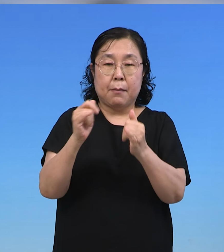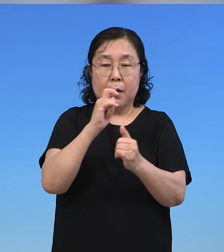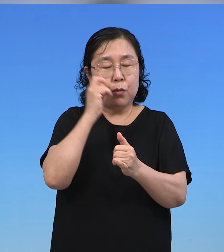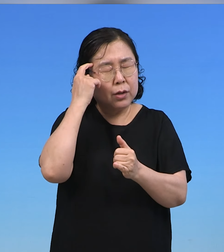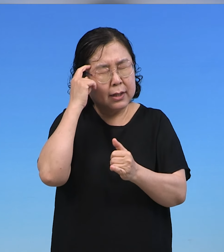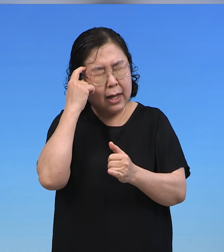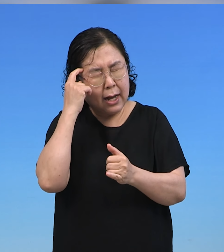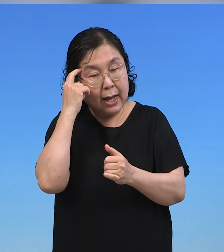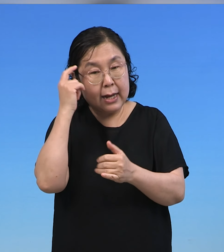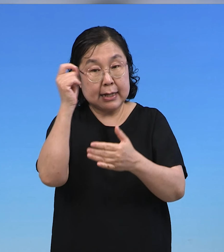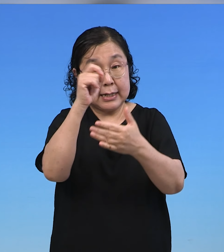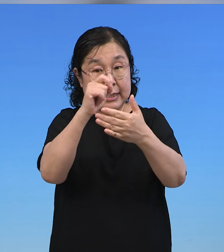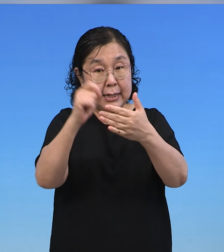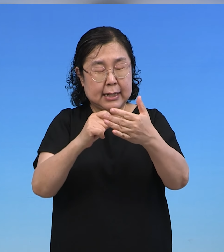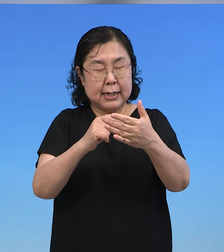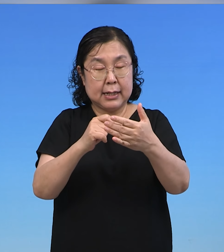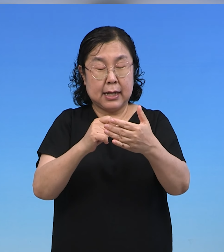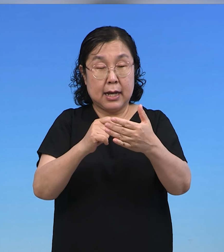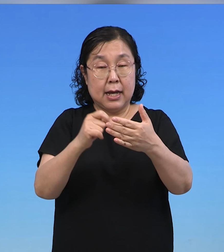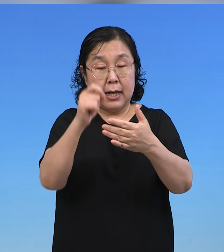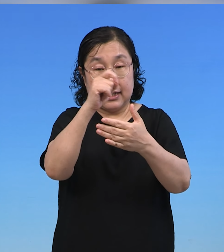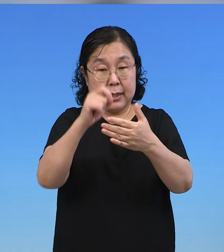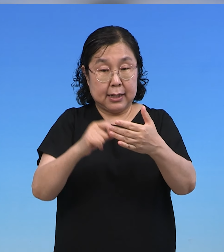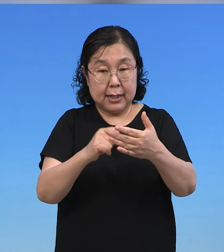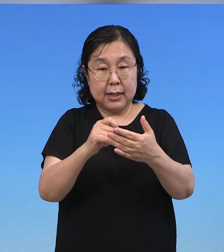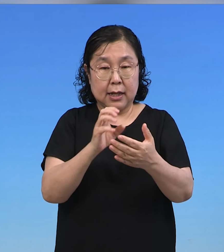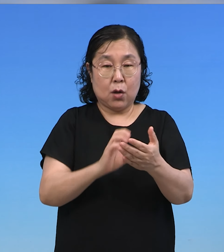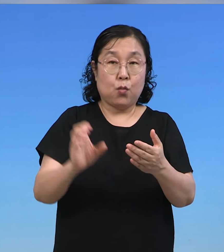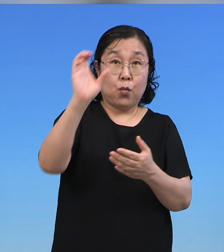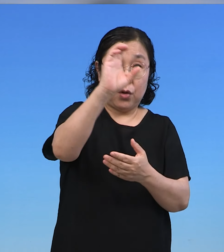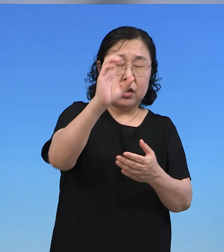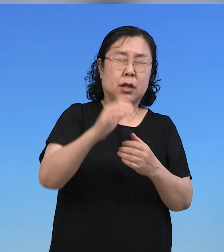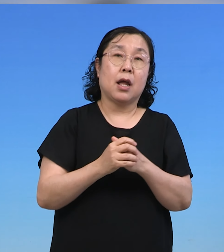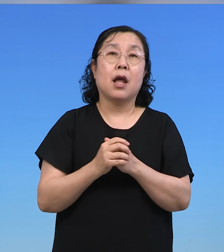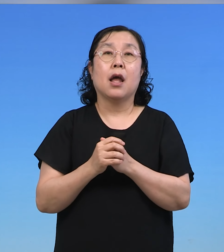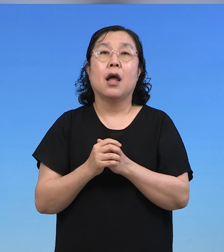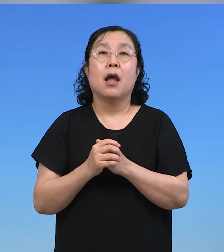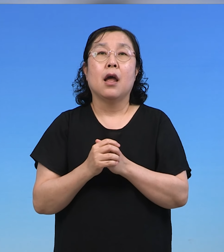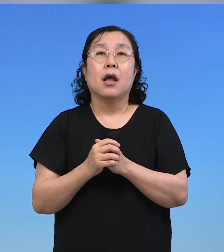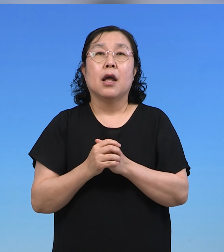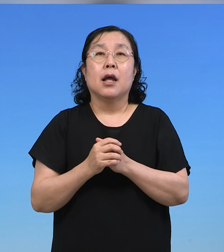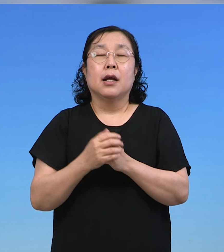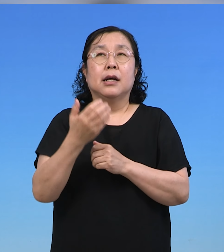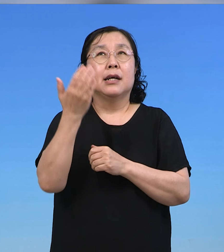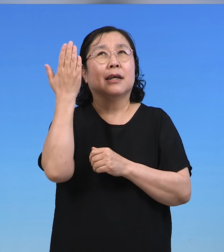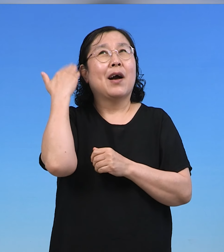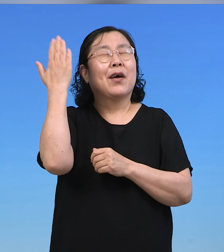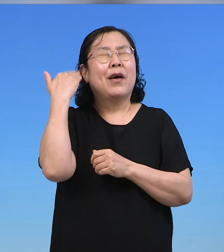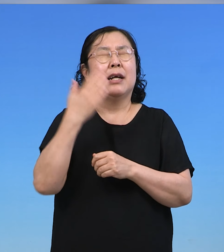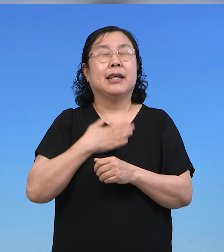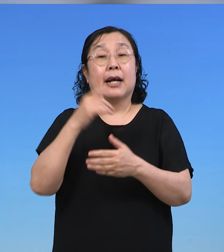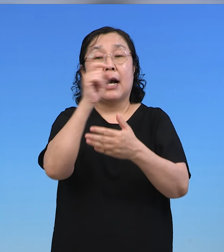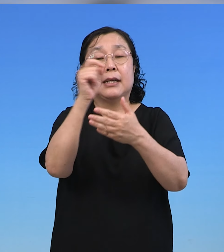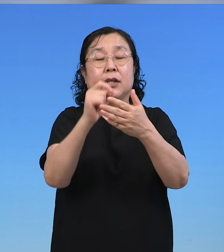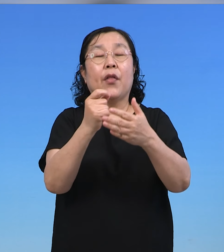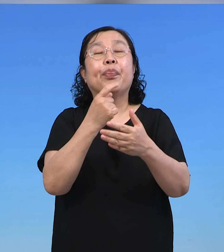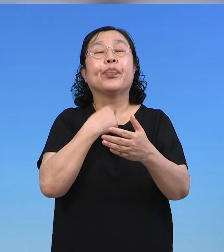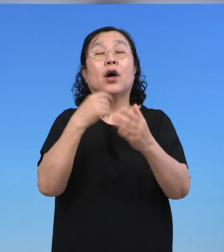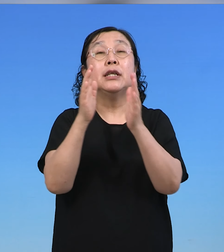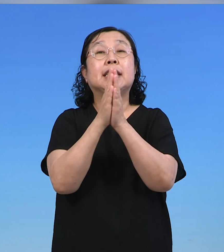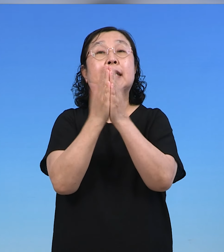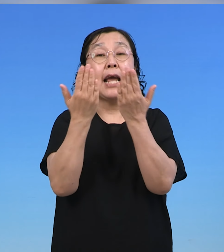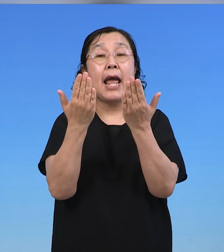재밌게도 예전에 제가 썼던 책을 읽고 이제 그 책에 나오는 하나를 인용을 했더라고요. 그래서 그거가 오늘